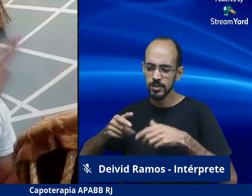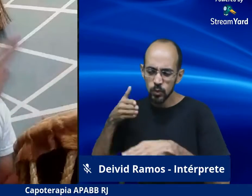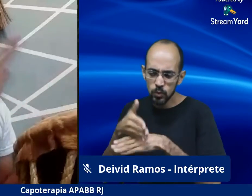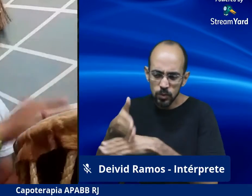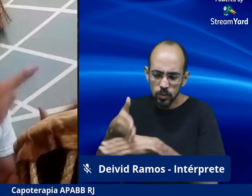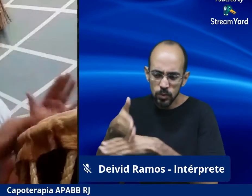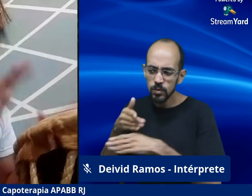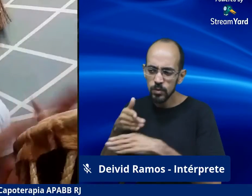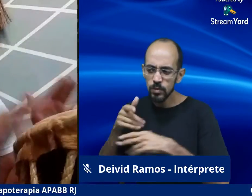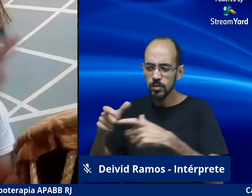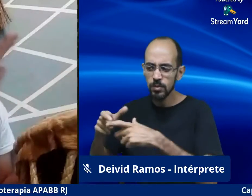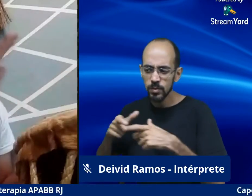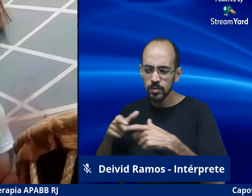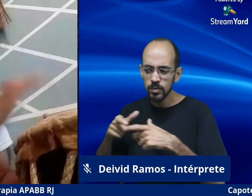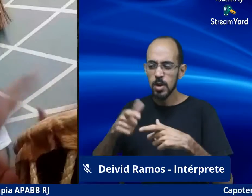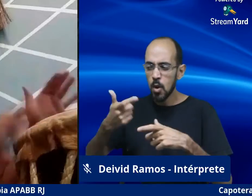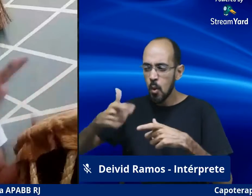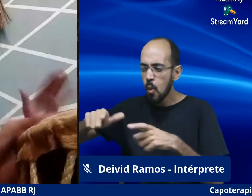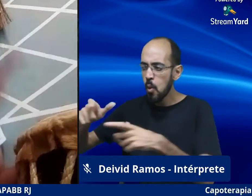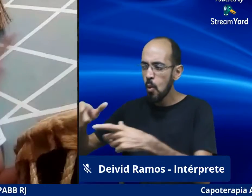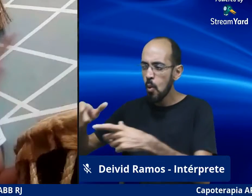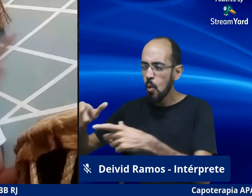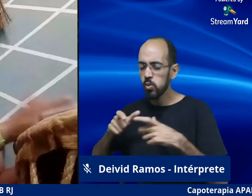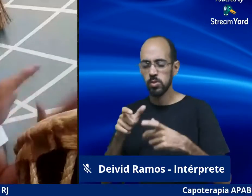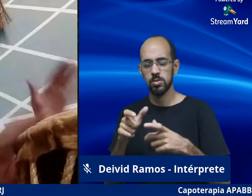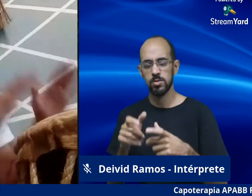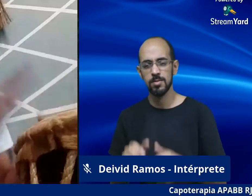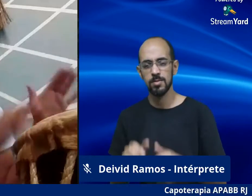para outro lugar.